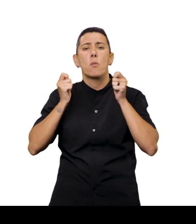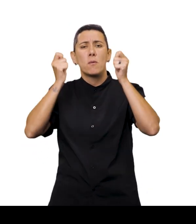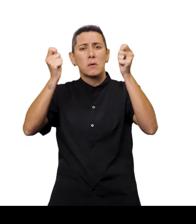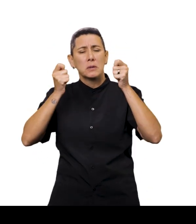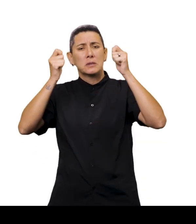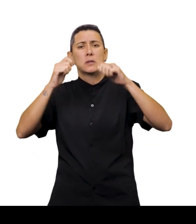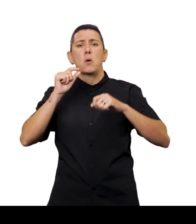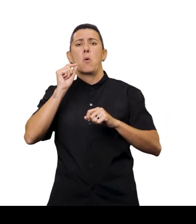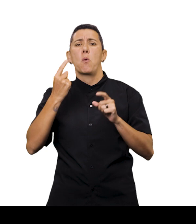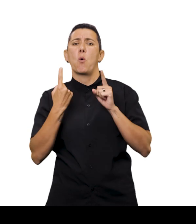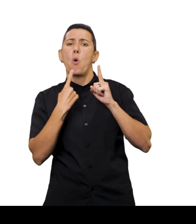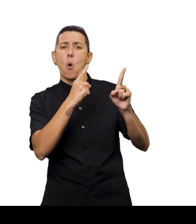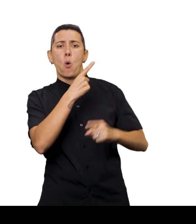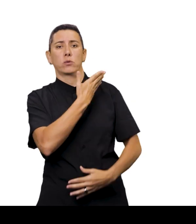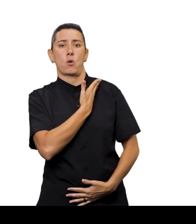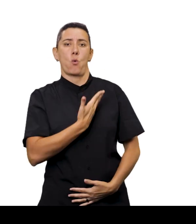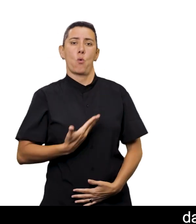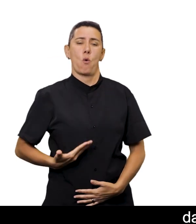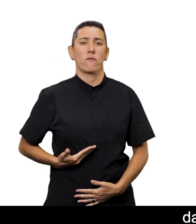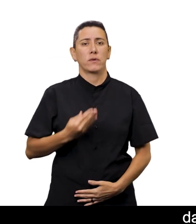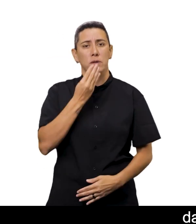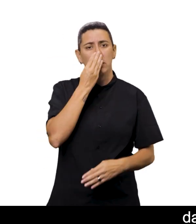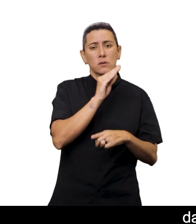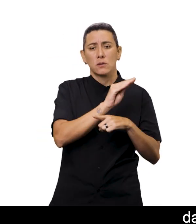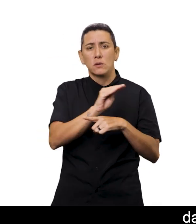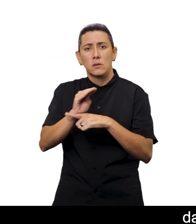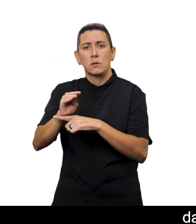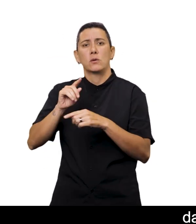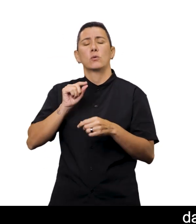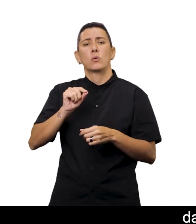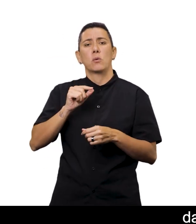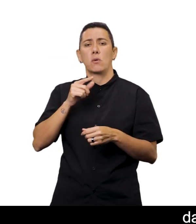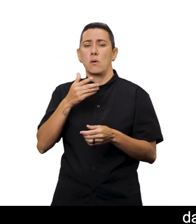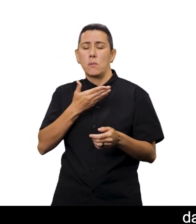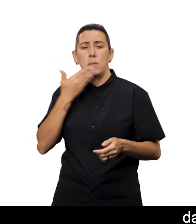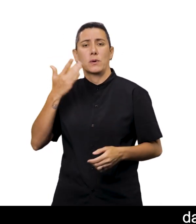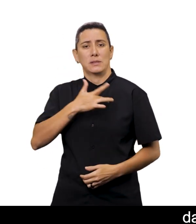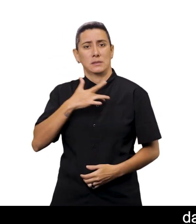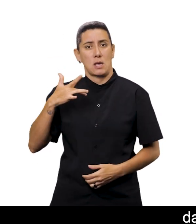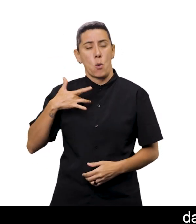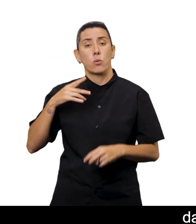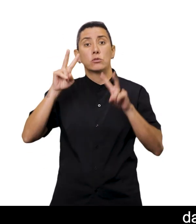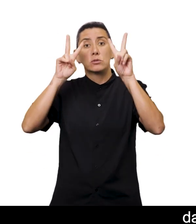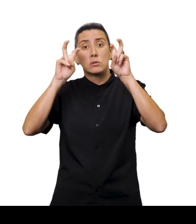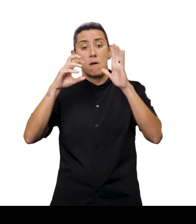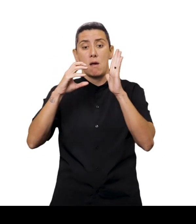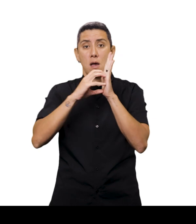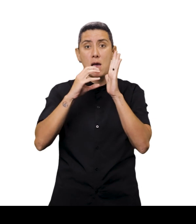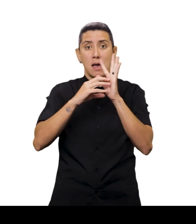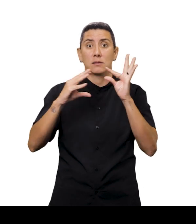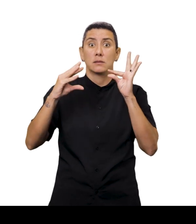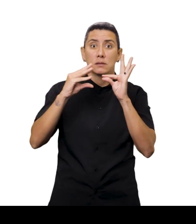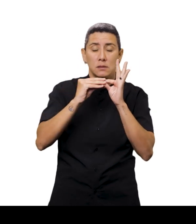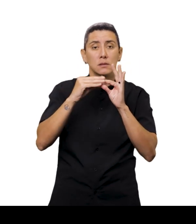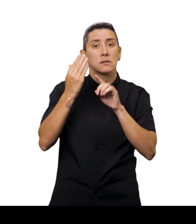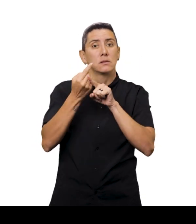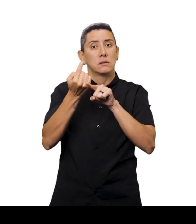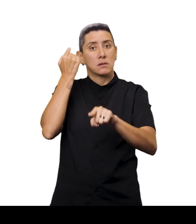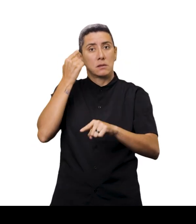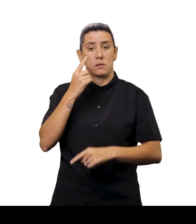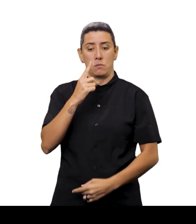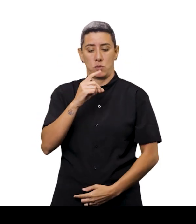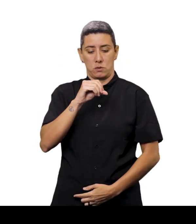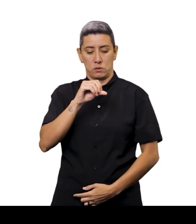o coletivo relembra o bordão das manifestações contra a negligência pública durante a epidemia